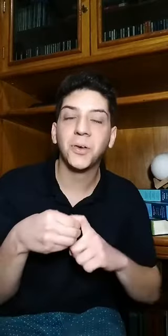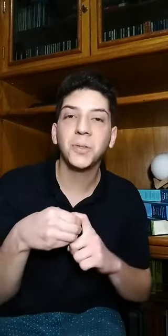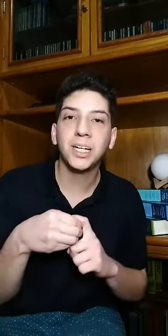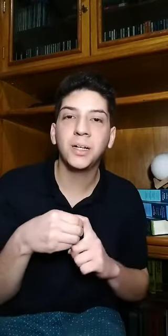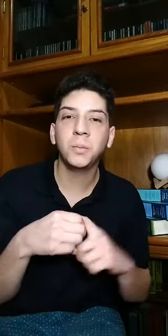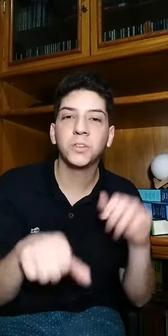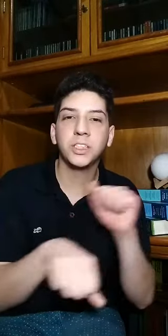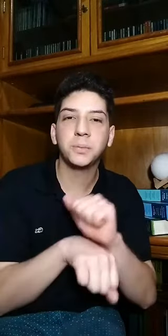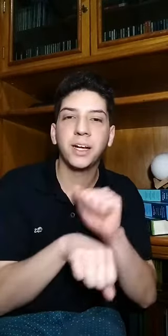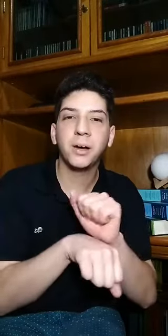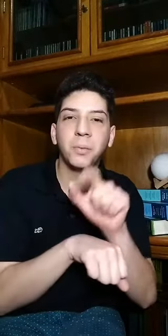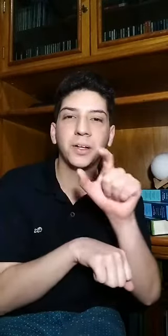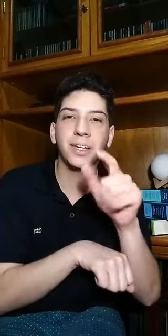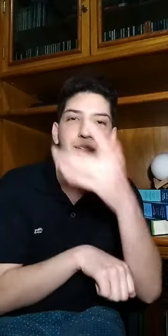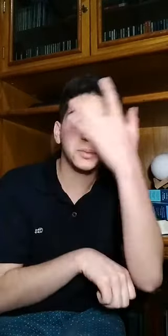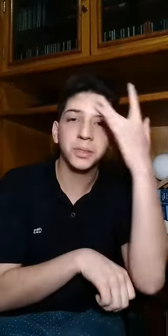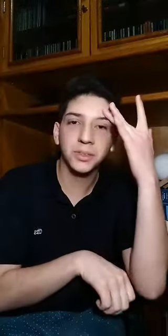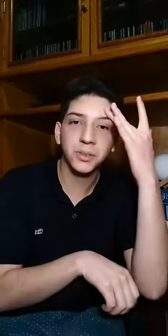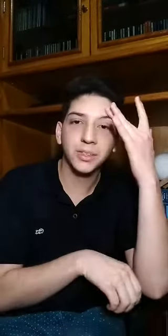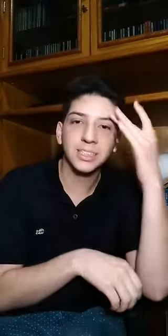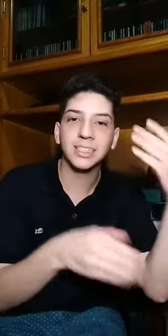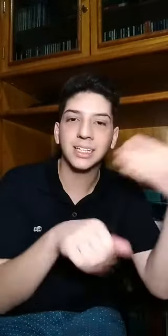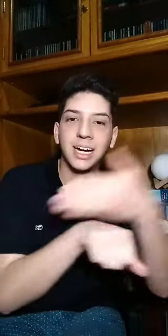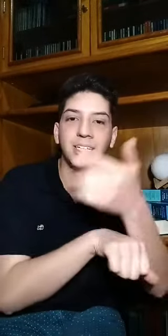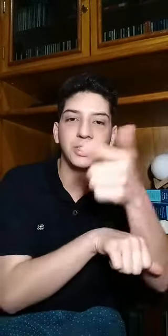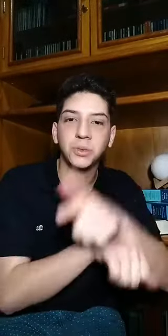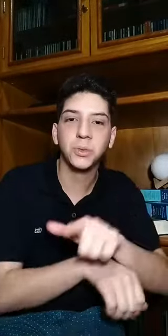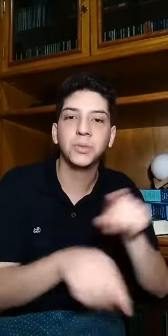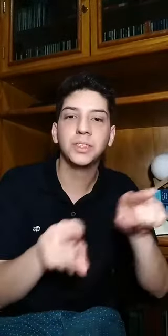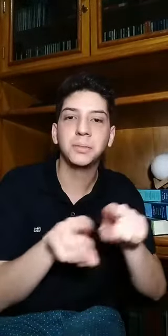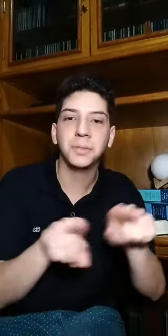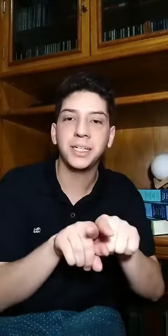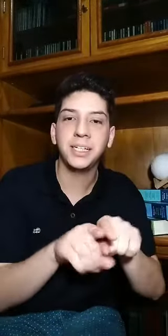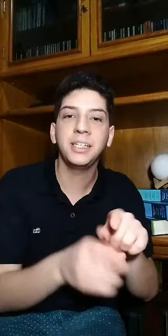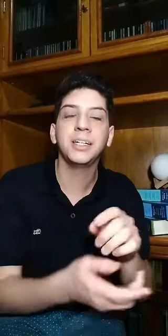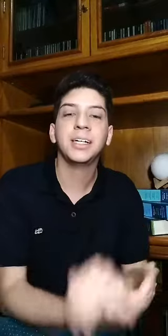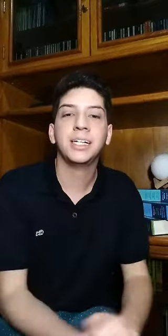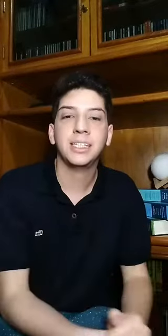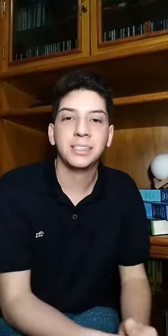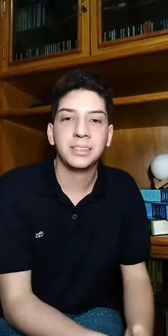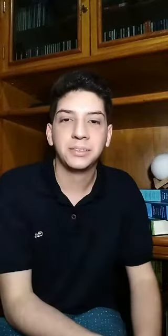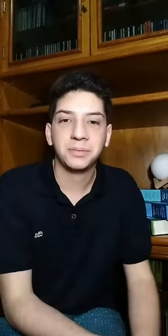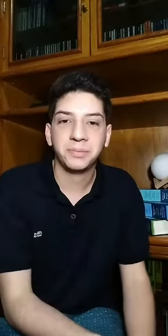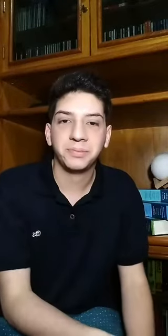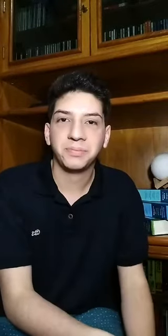Bom, voltamos. Vou esperar um pouquinho as pessoas entrarem de novo também.